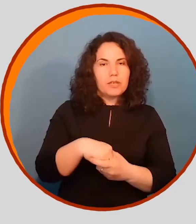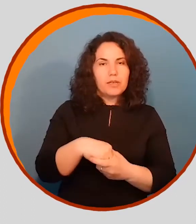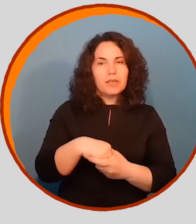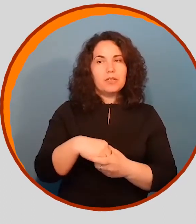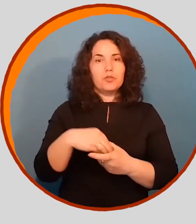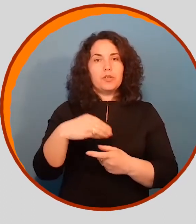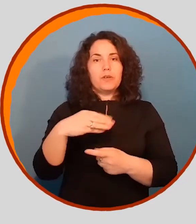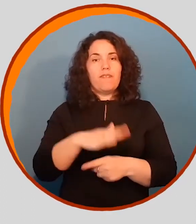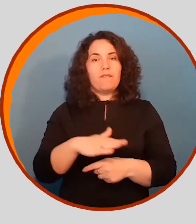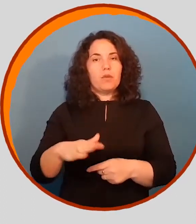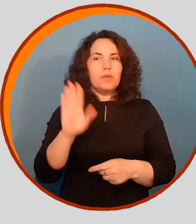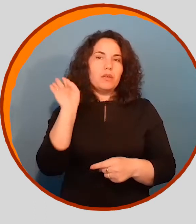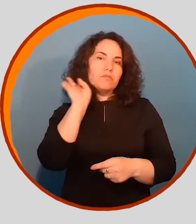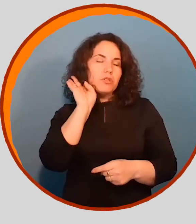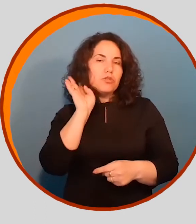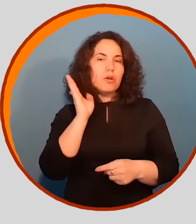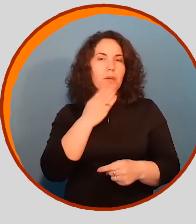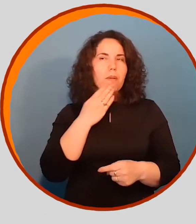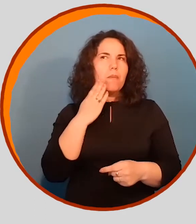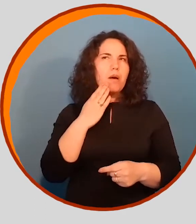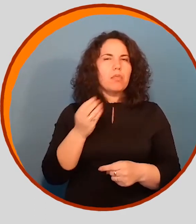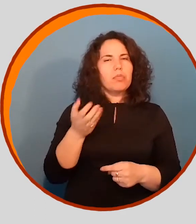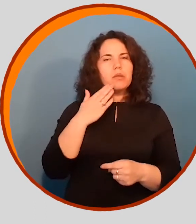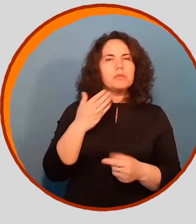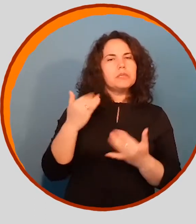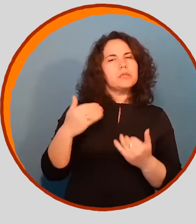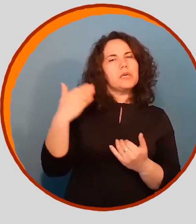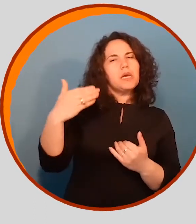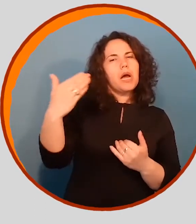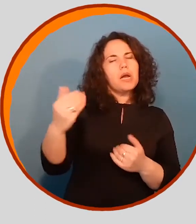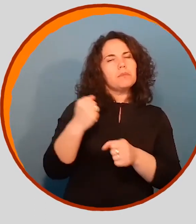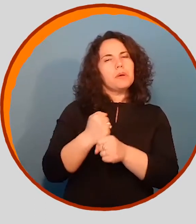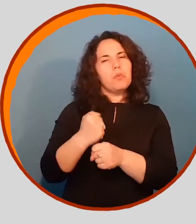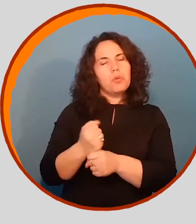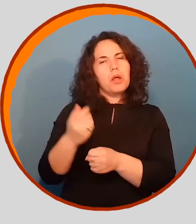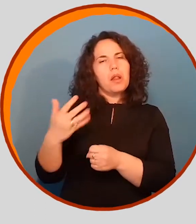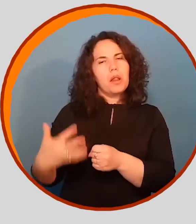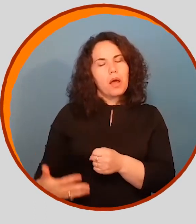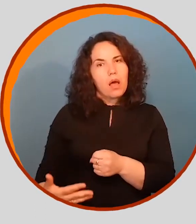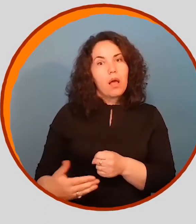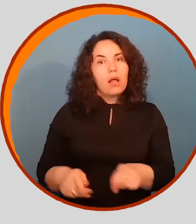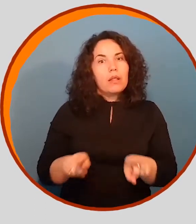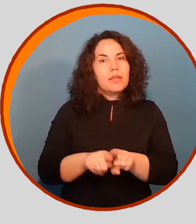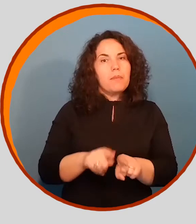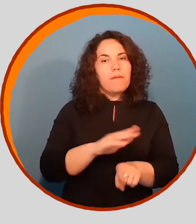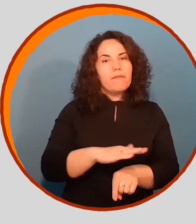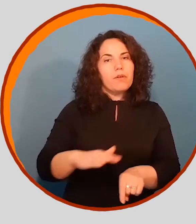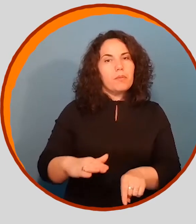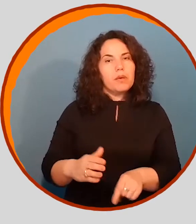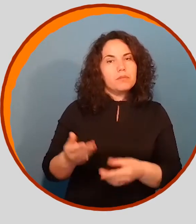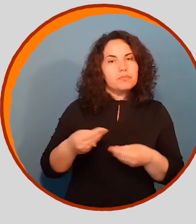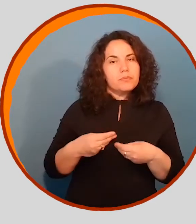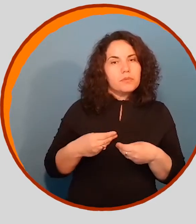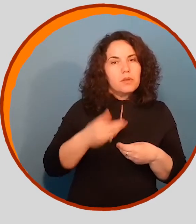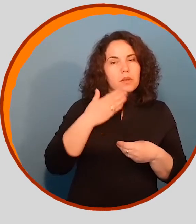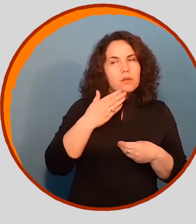që kanë frikë nga ardhmja e brendësojnë të frikë. Ndonjëherë fëmijët kanë frikë thjesht nga një perim